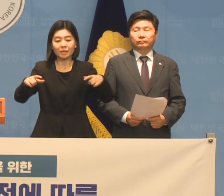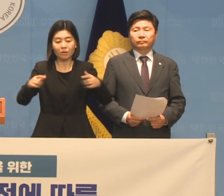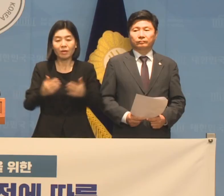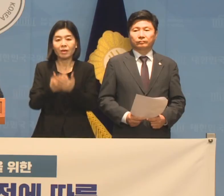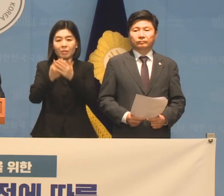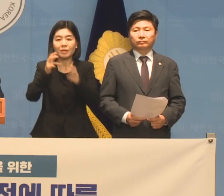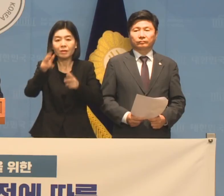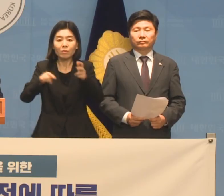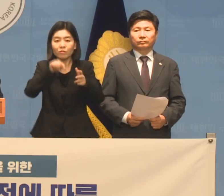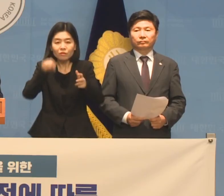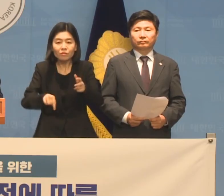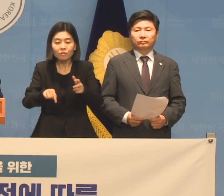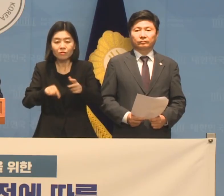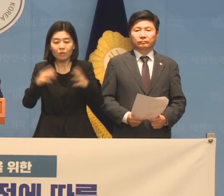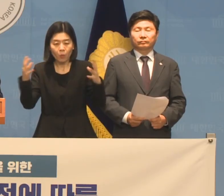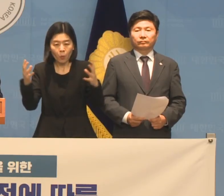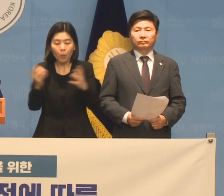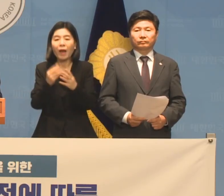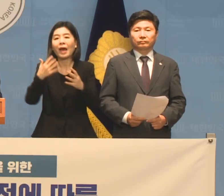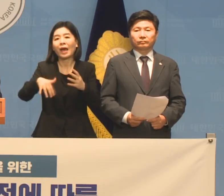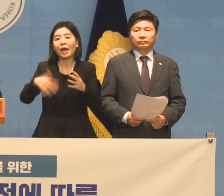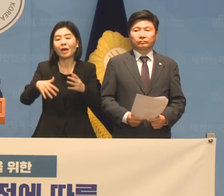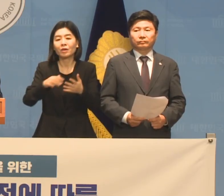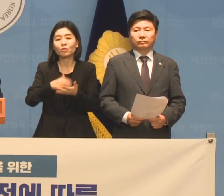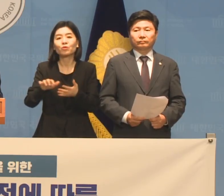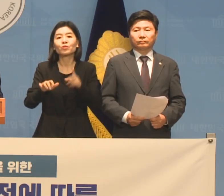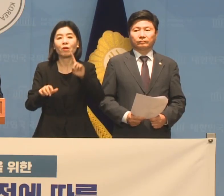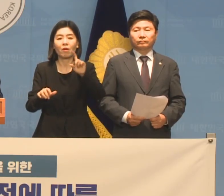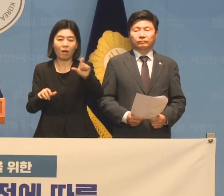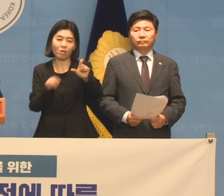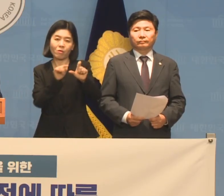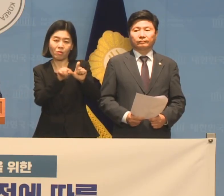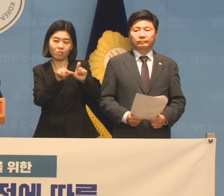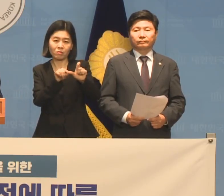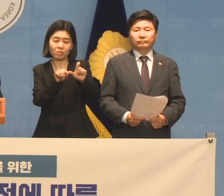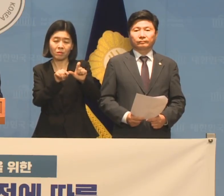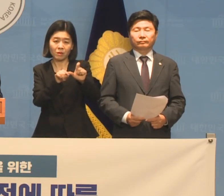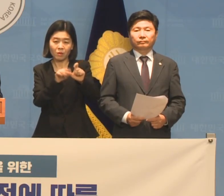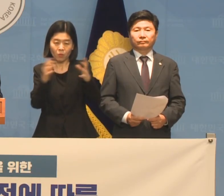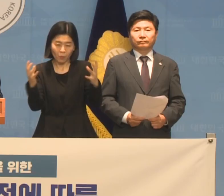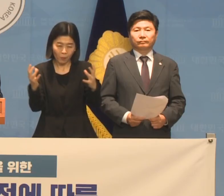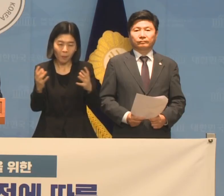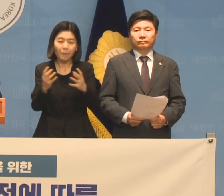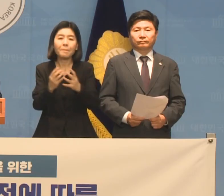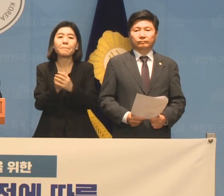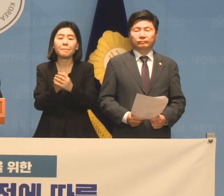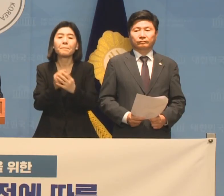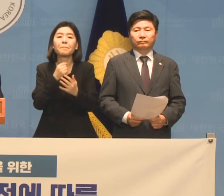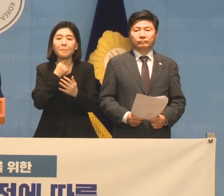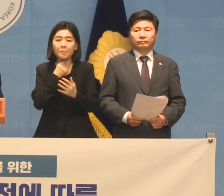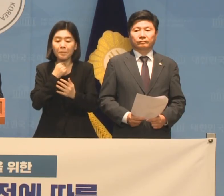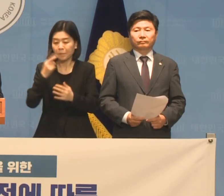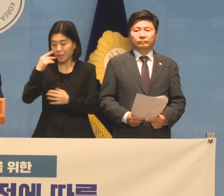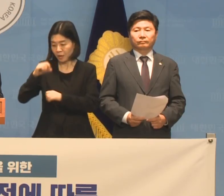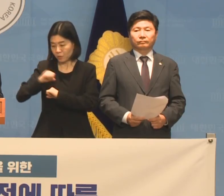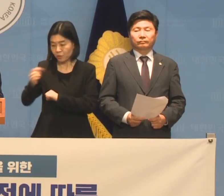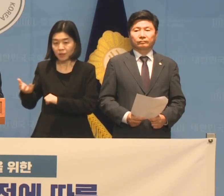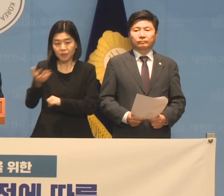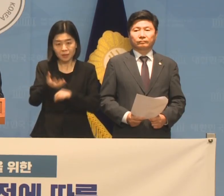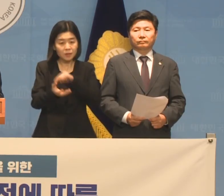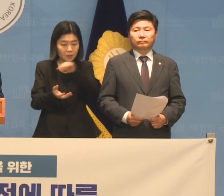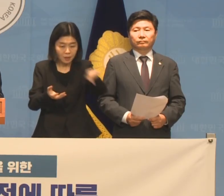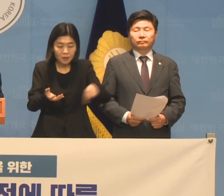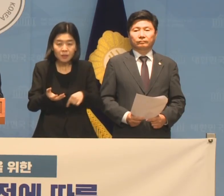가운데 아직 완료하지 못한 15개 사업을 안정적으로 마무리하고 주요 미군기지의 평택시